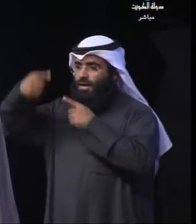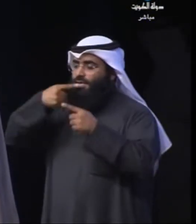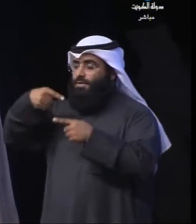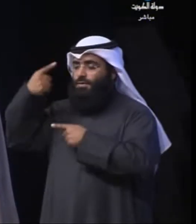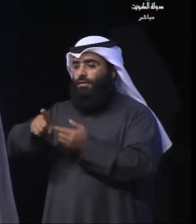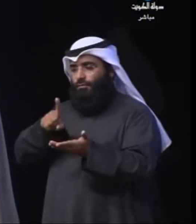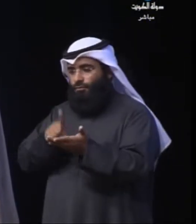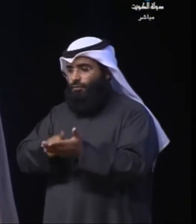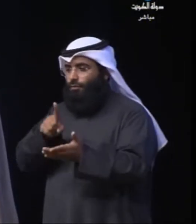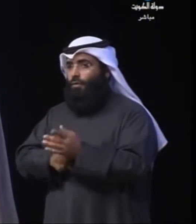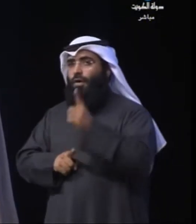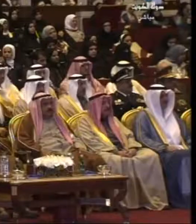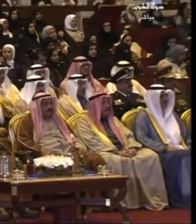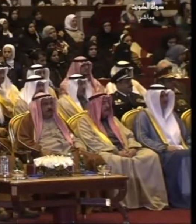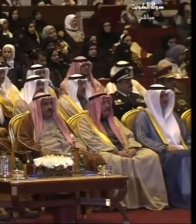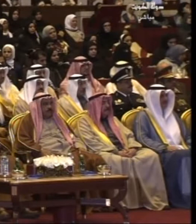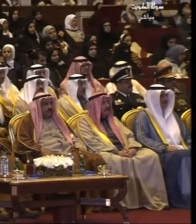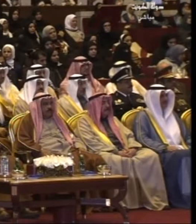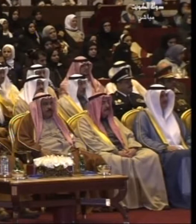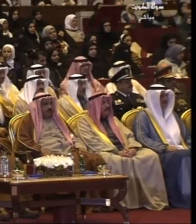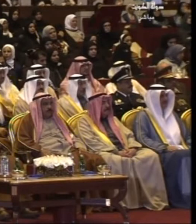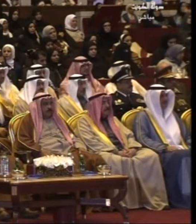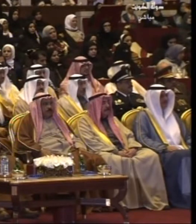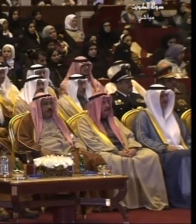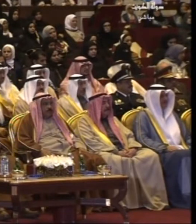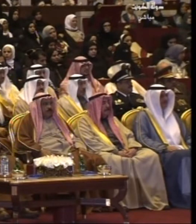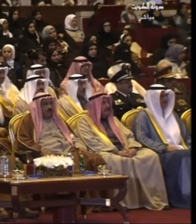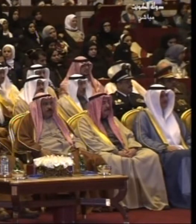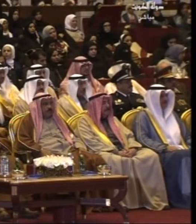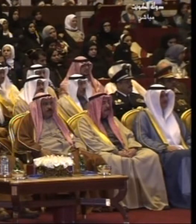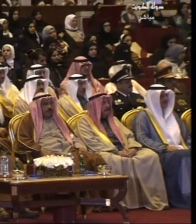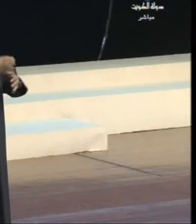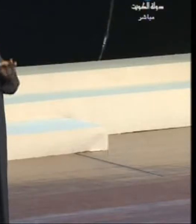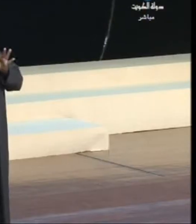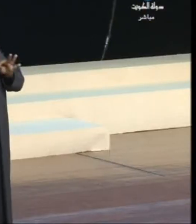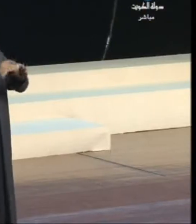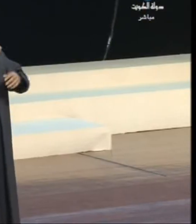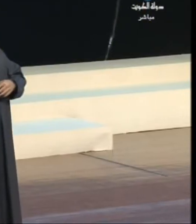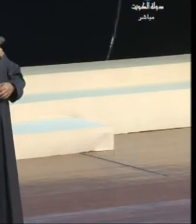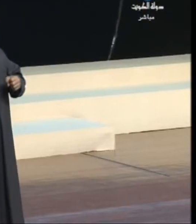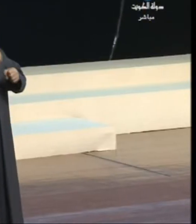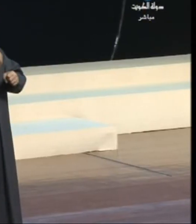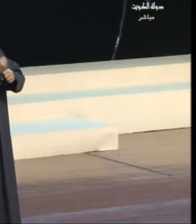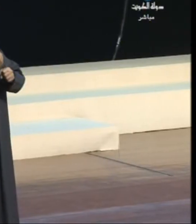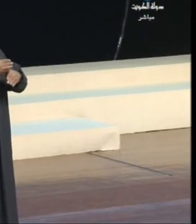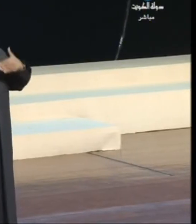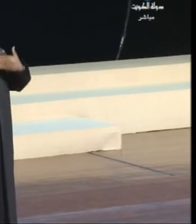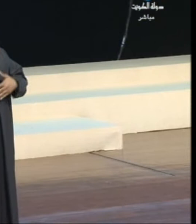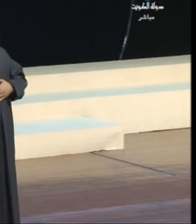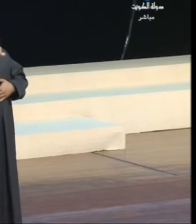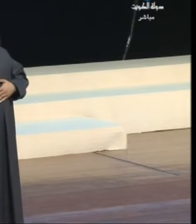له توفيق من الله تعالى وأجره به الخير على يديكم لتكون في مقام القدوة الحسنة في العمل من أجل عزة